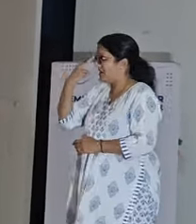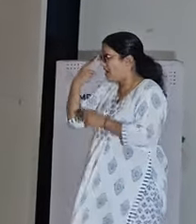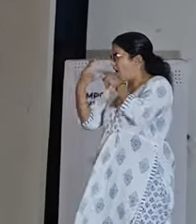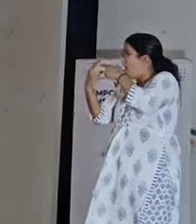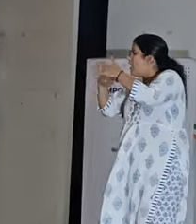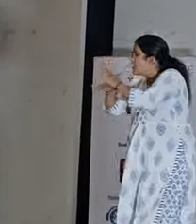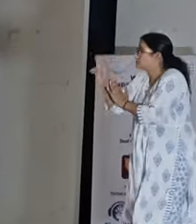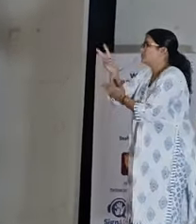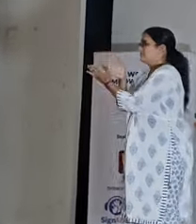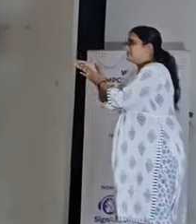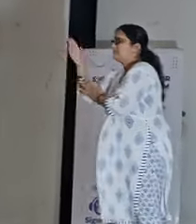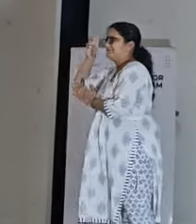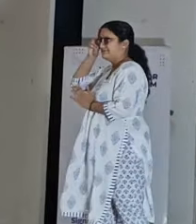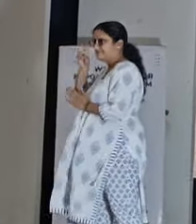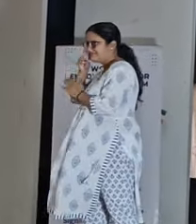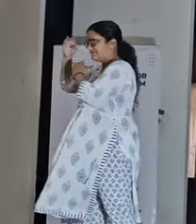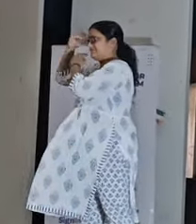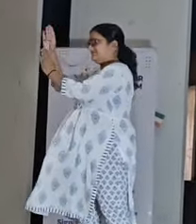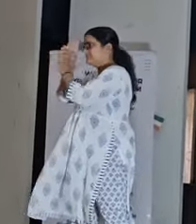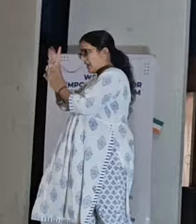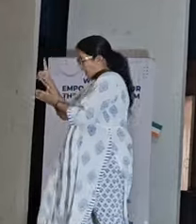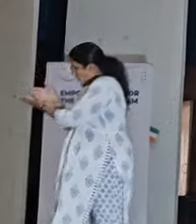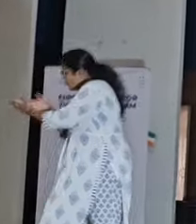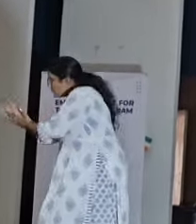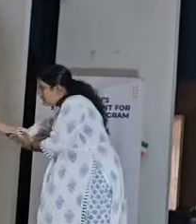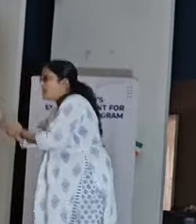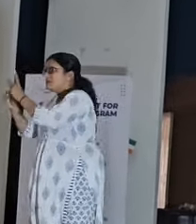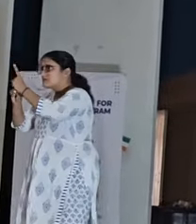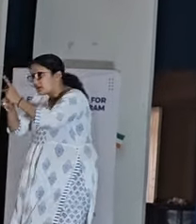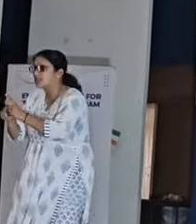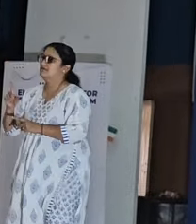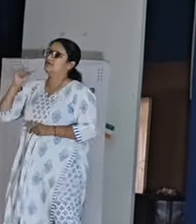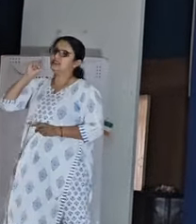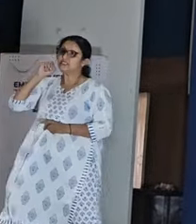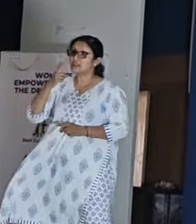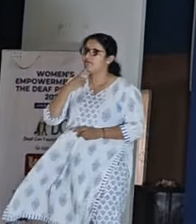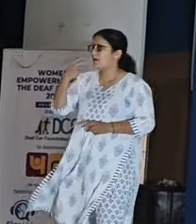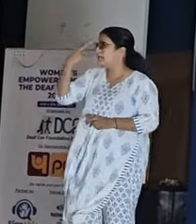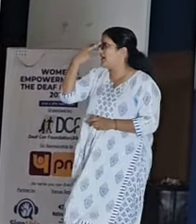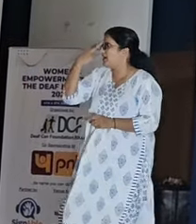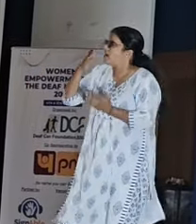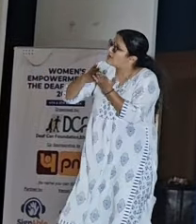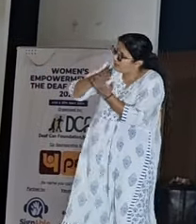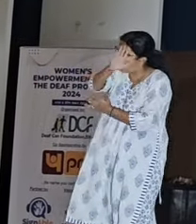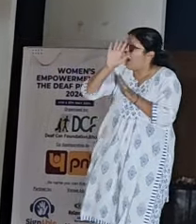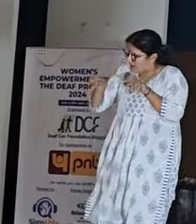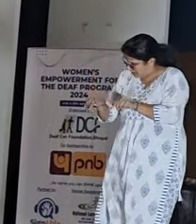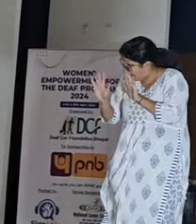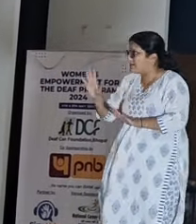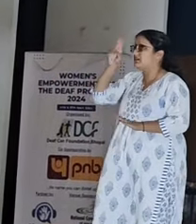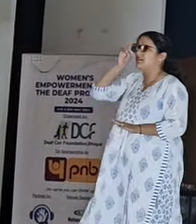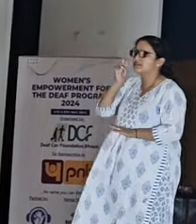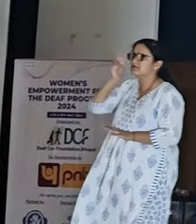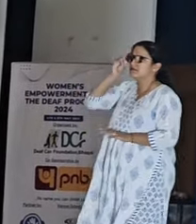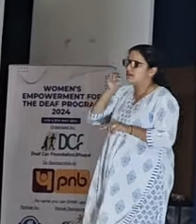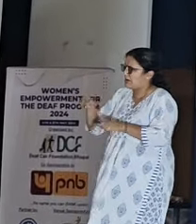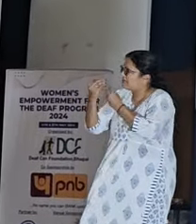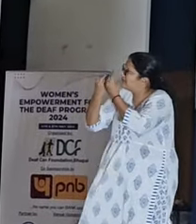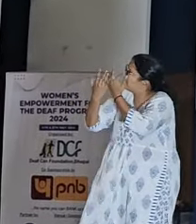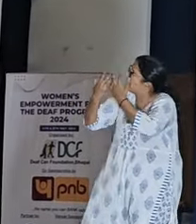ओके जैसे कि मैं एक बधिर हूं और साथ में मैं एक ब्लाइंड भी हूं, और आप आगे देख पा रहे हैं उसमें दो चीजें हैं एक डेफ अशर है और एक डेफ